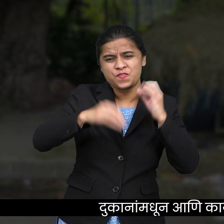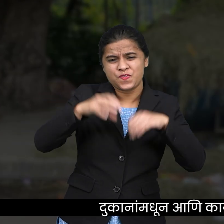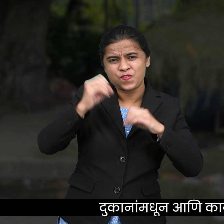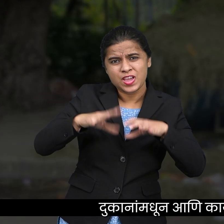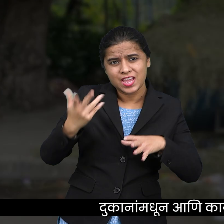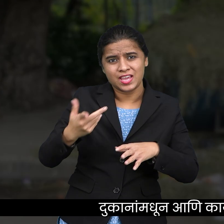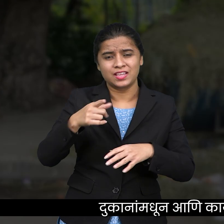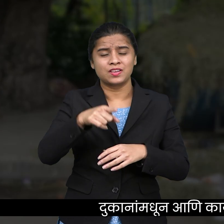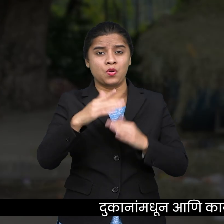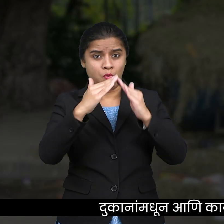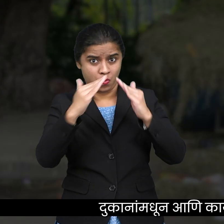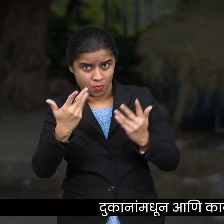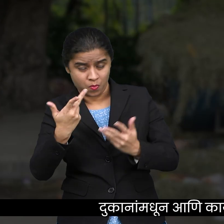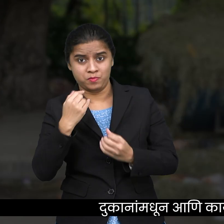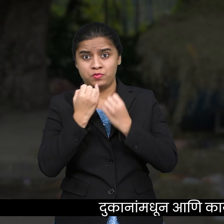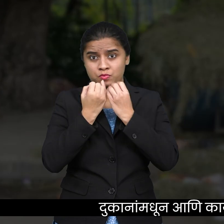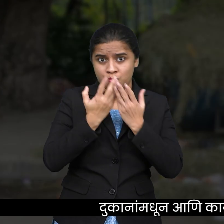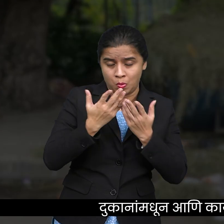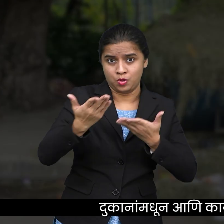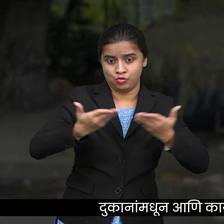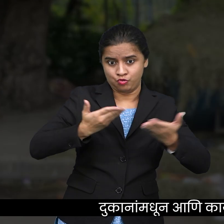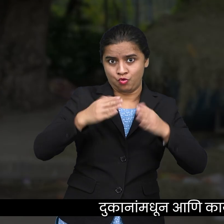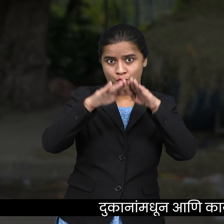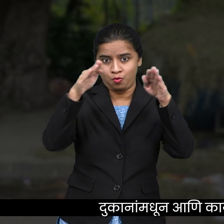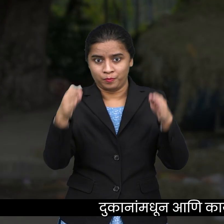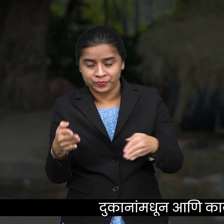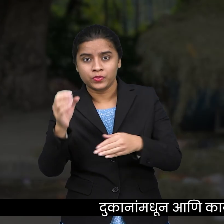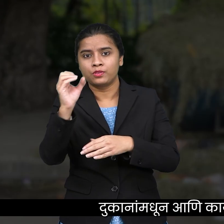दुकानांमधून आणि कार्यालयांमधून भरपूर कचरा फेकतो.